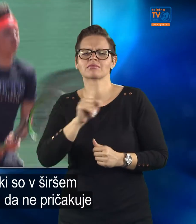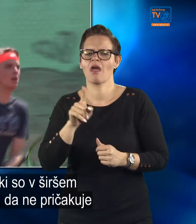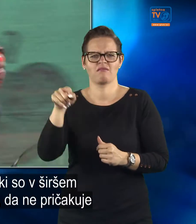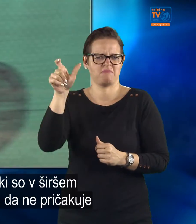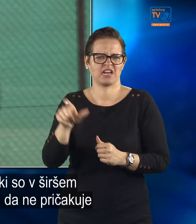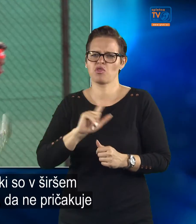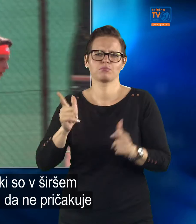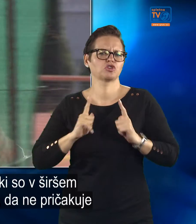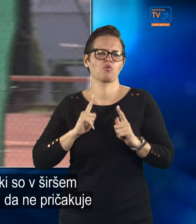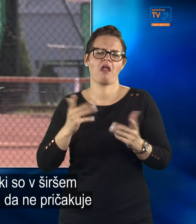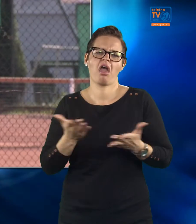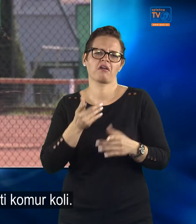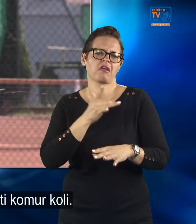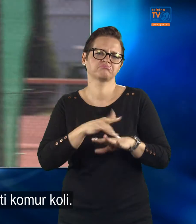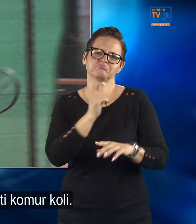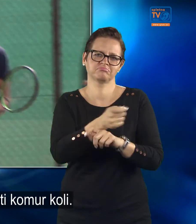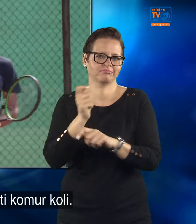komurkoli.